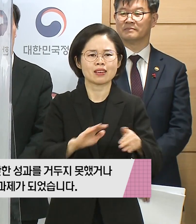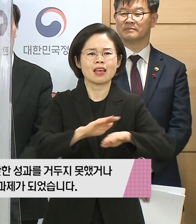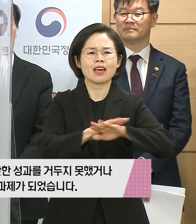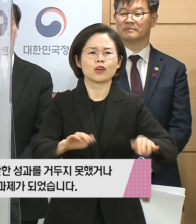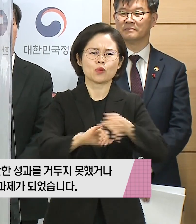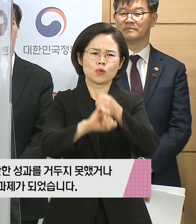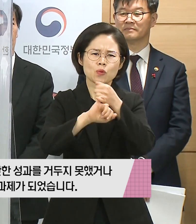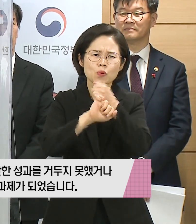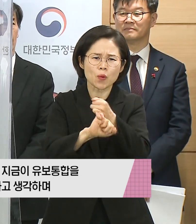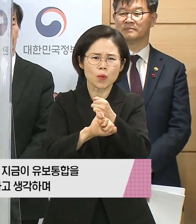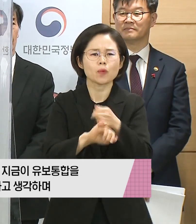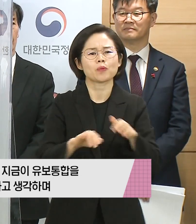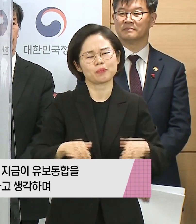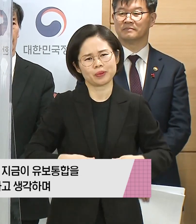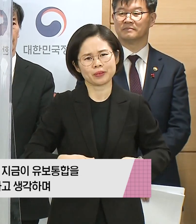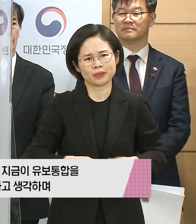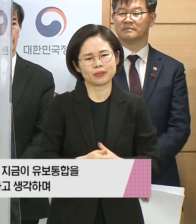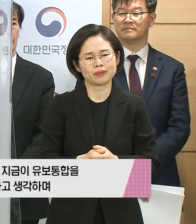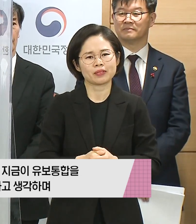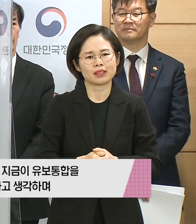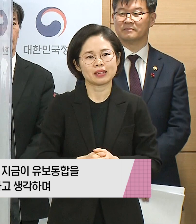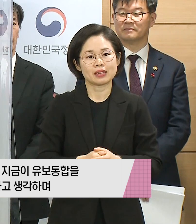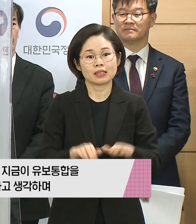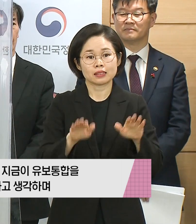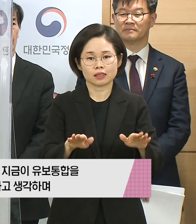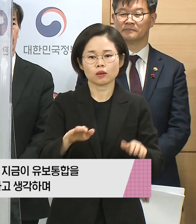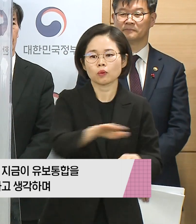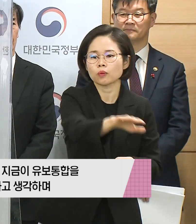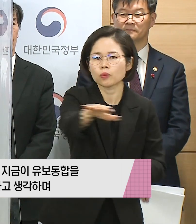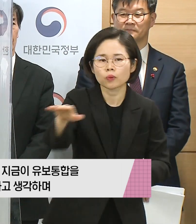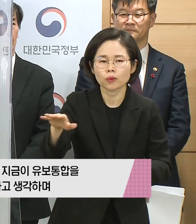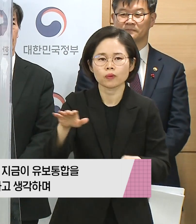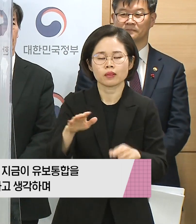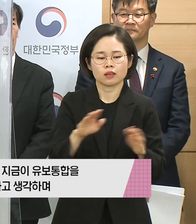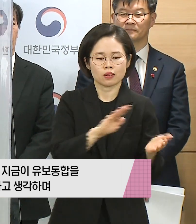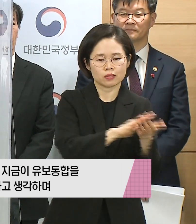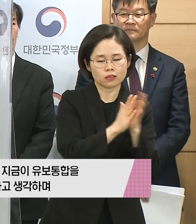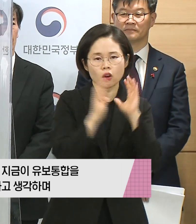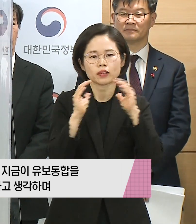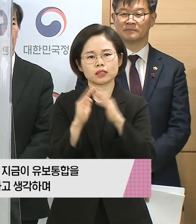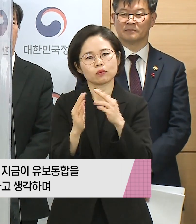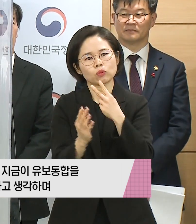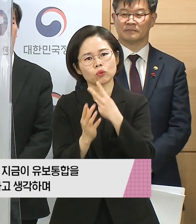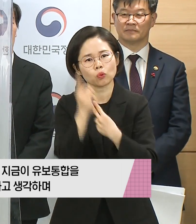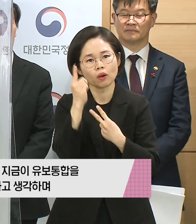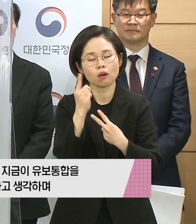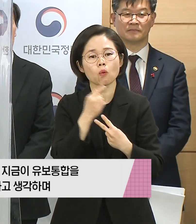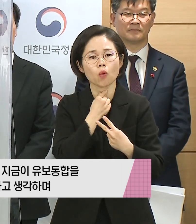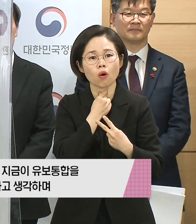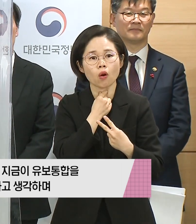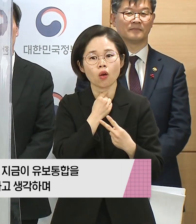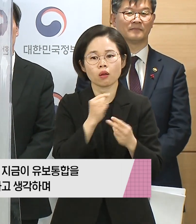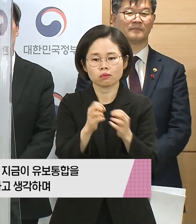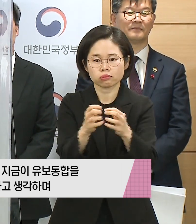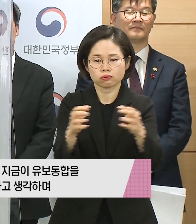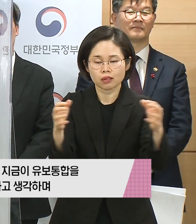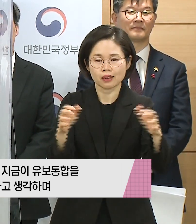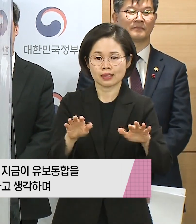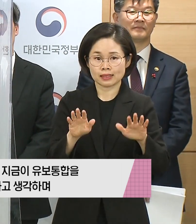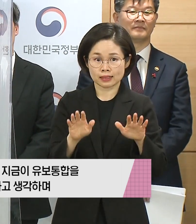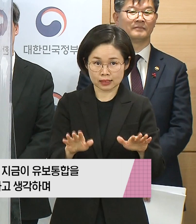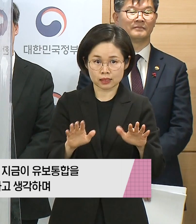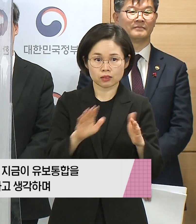과제가 되었습니다. 현장에서 방향성에 대한 공감대가 형성된 지금이 유보